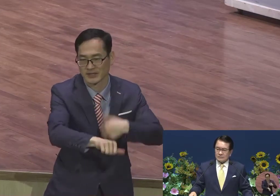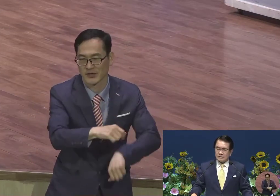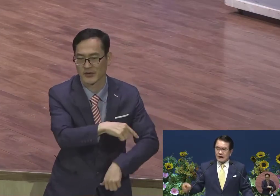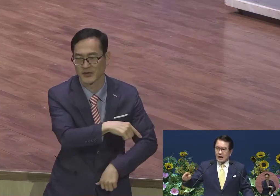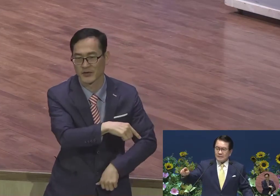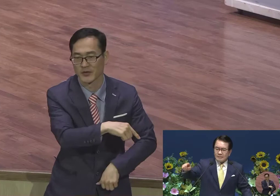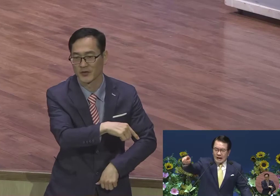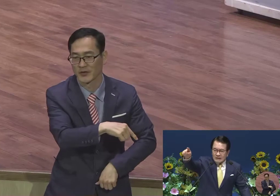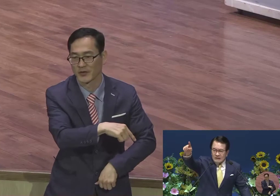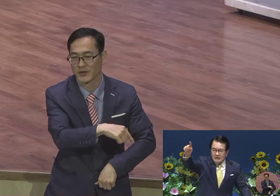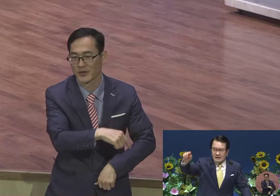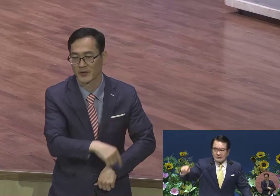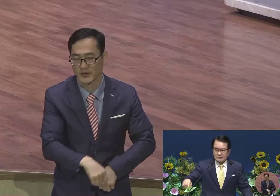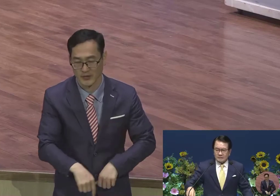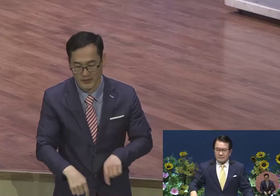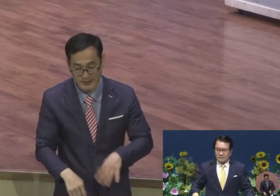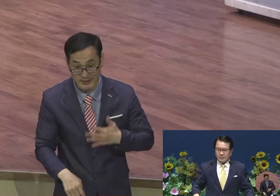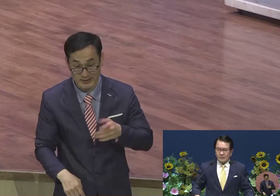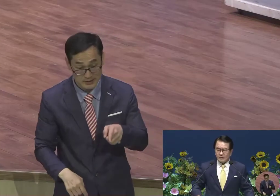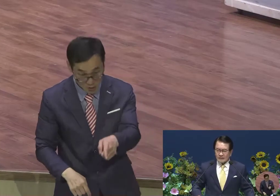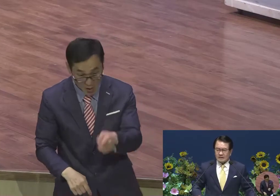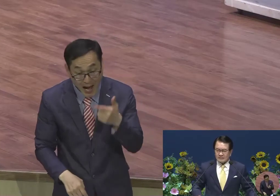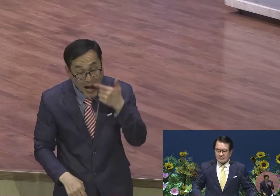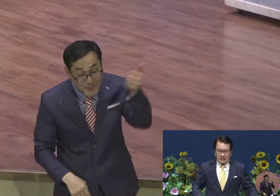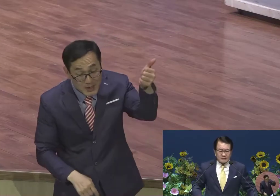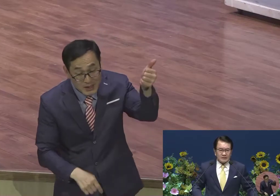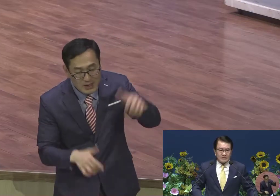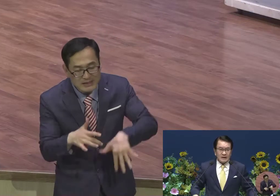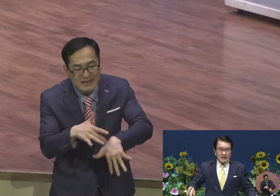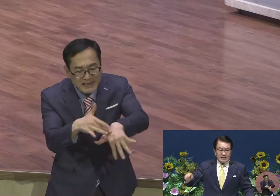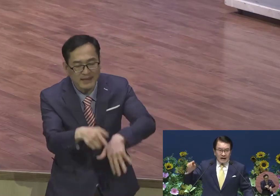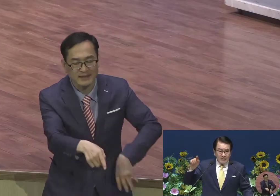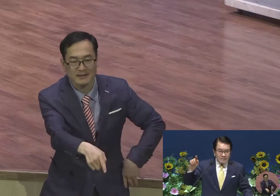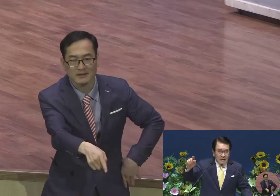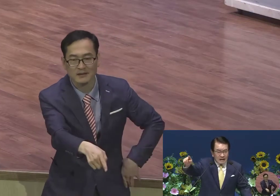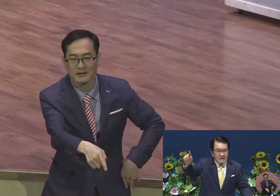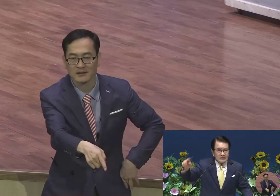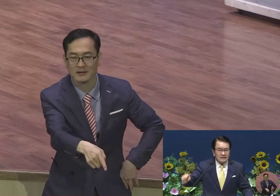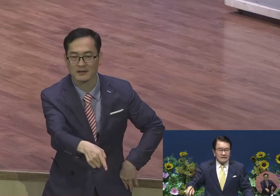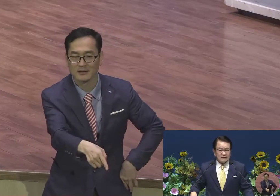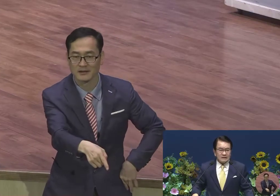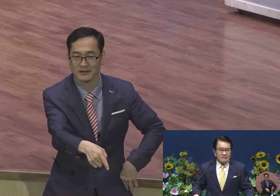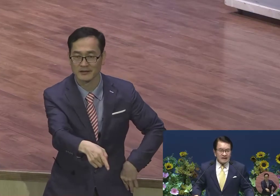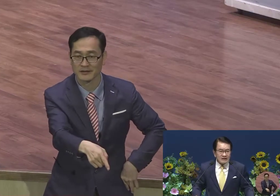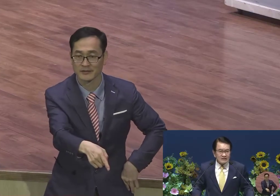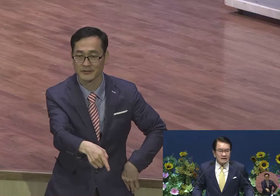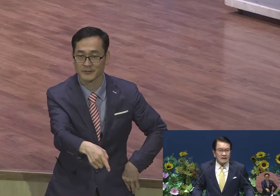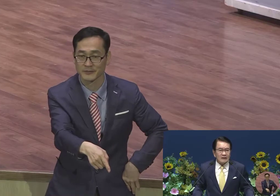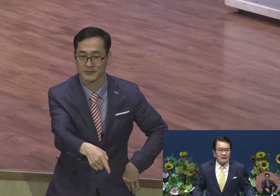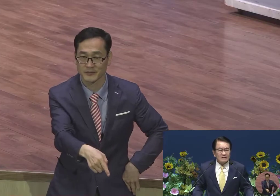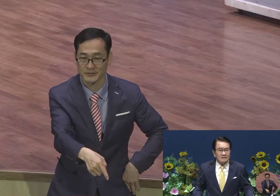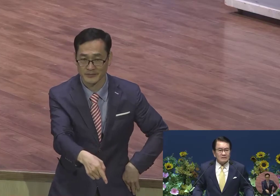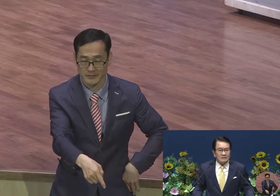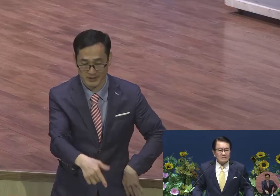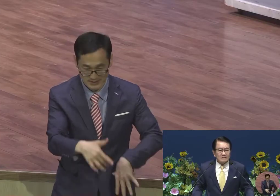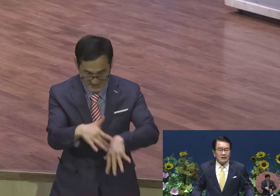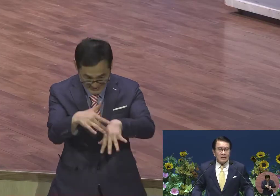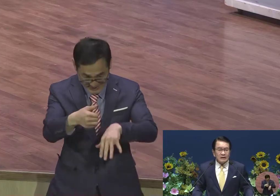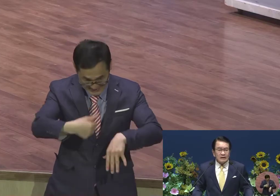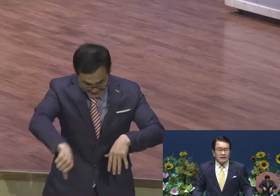너희 아비 마귀 그랬지 요한복 8장 44절에 너희 아비 마귀 마귀 마귀 자식아